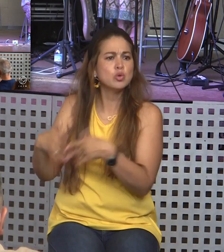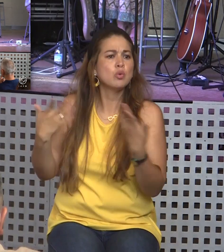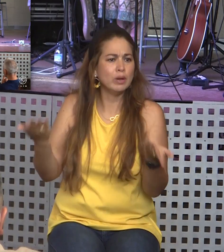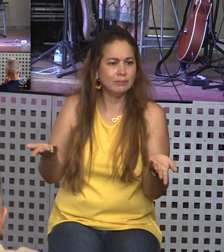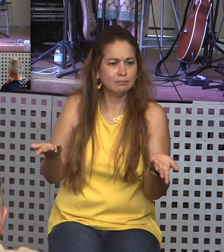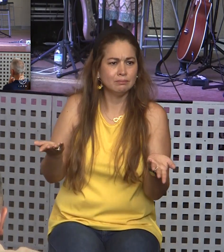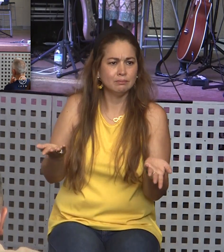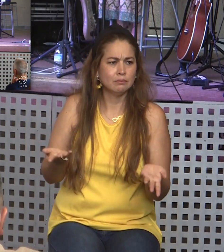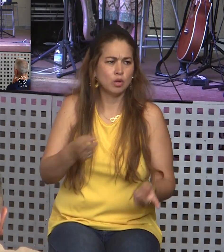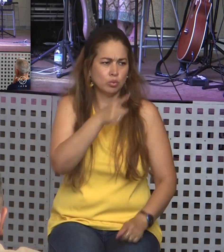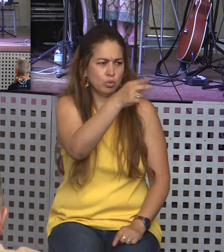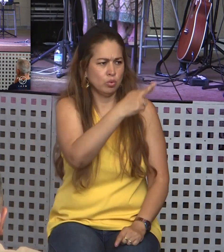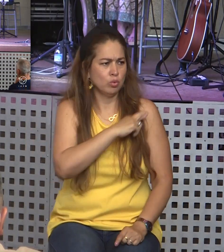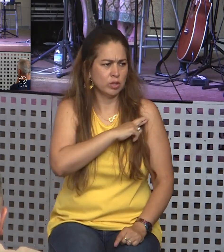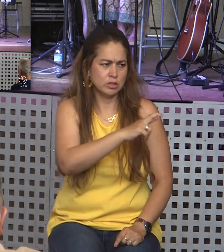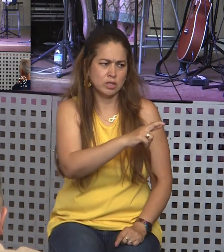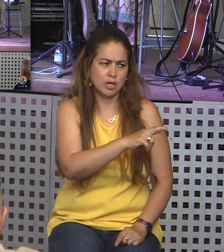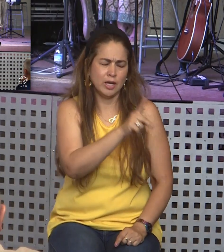No nos gusta, ¿que no?